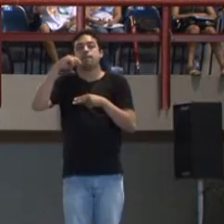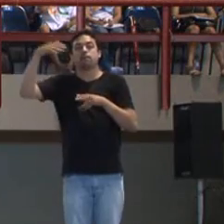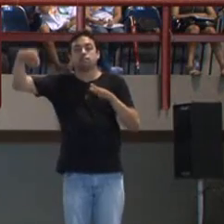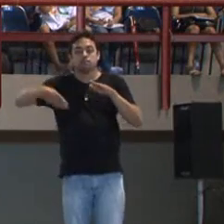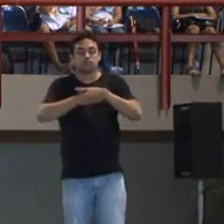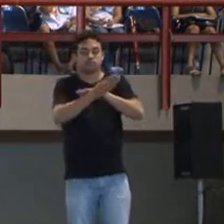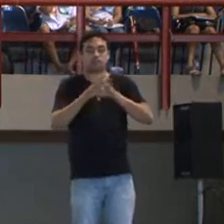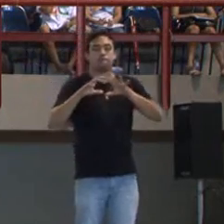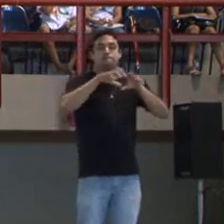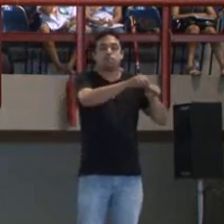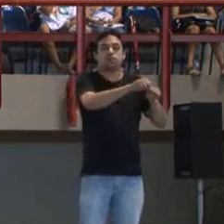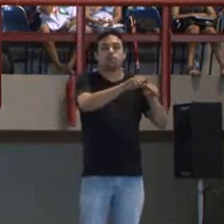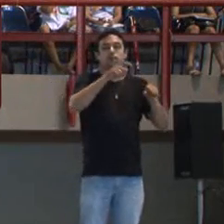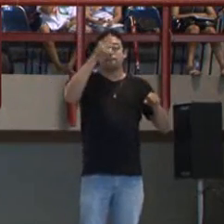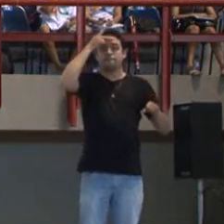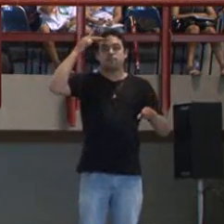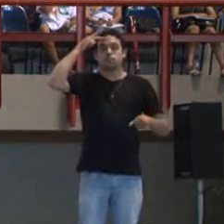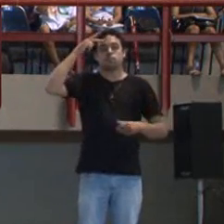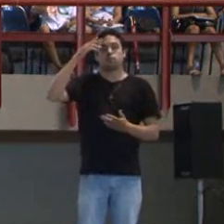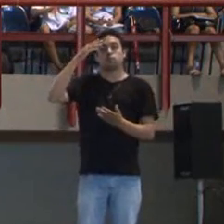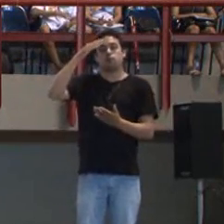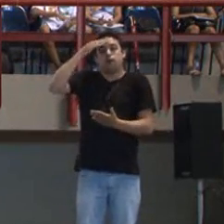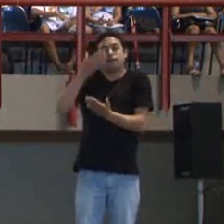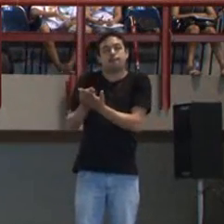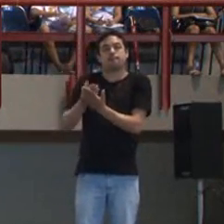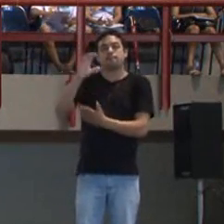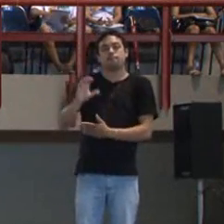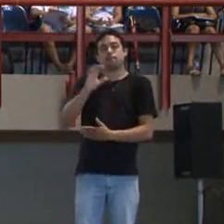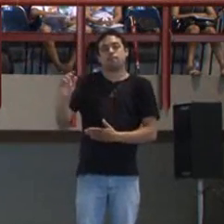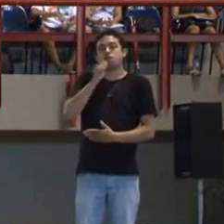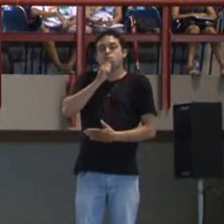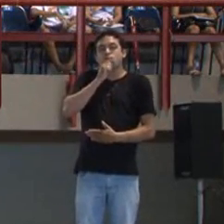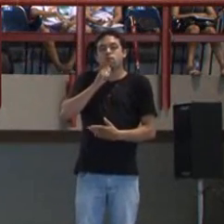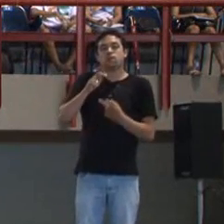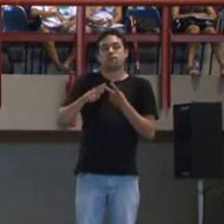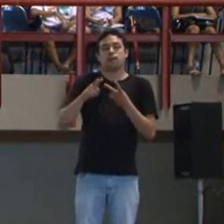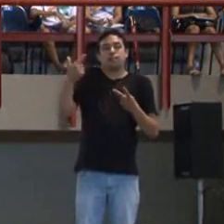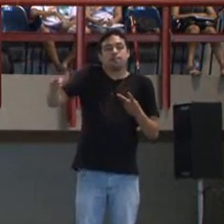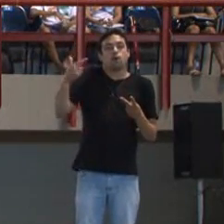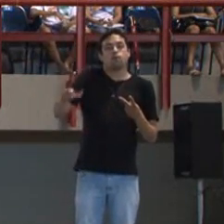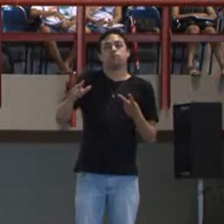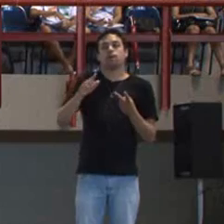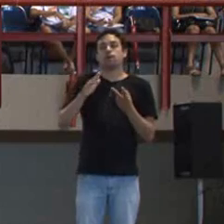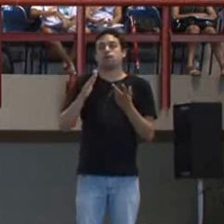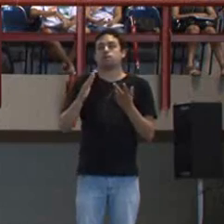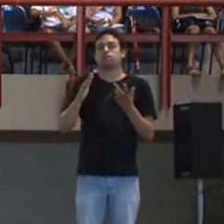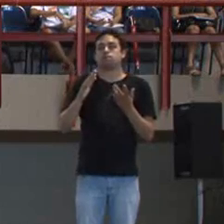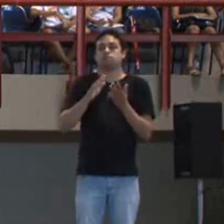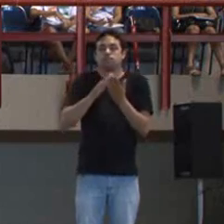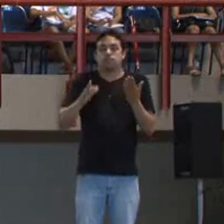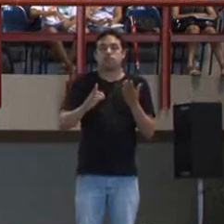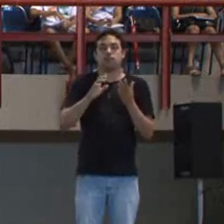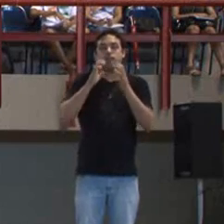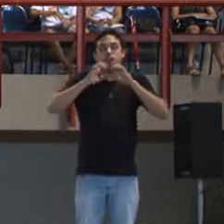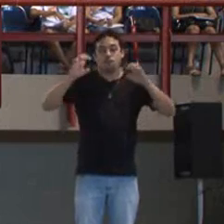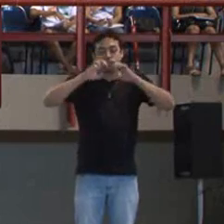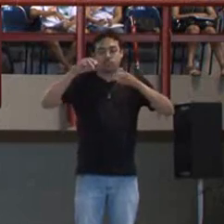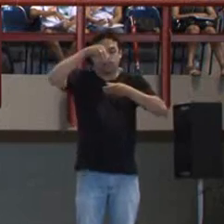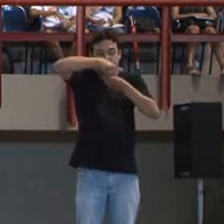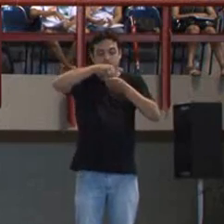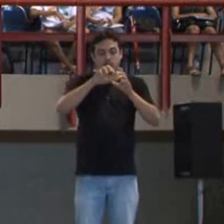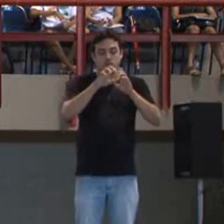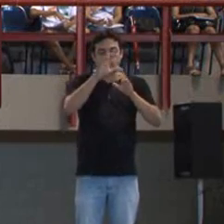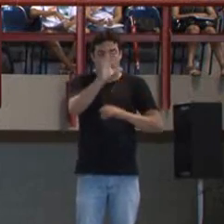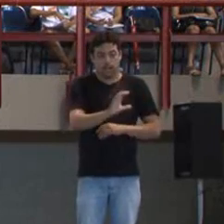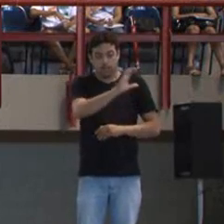gente? Um herege. Um infame. Um que não tem a palavra do evangelho cristão. O